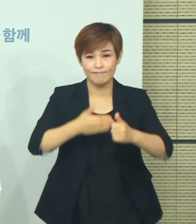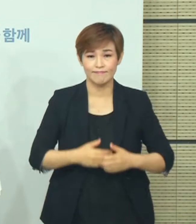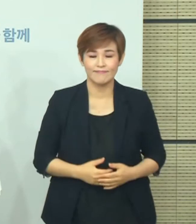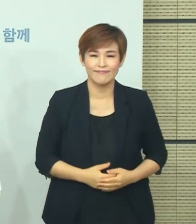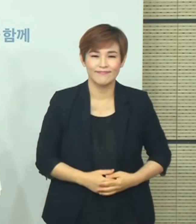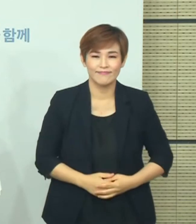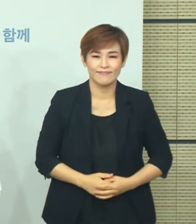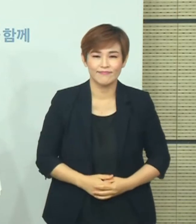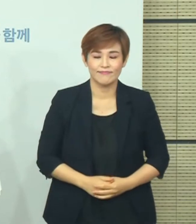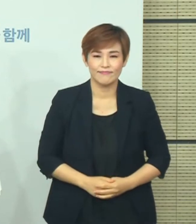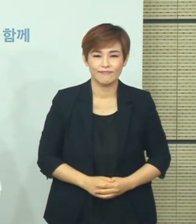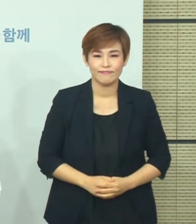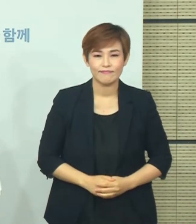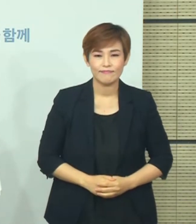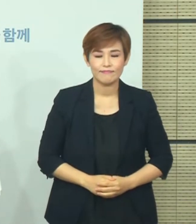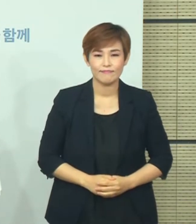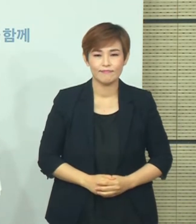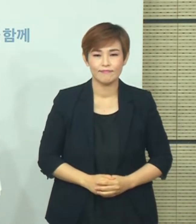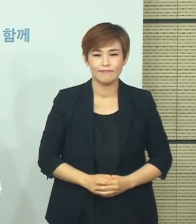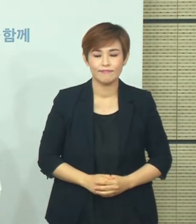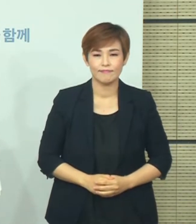주시기를 당부하였습니다.